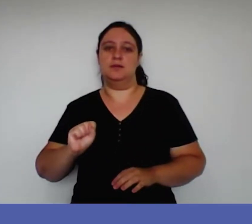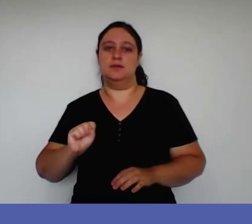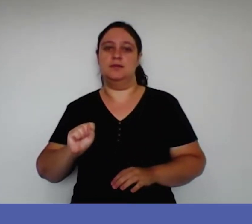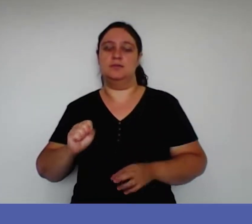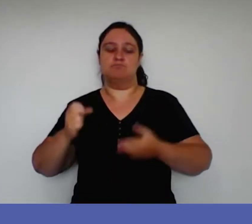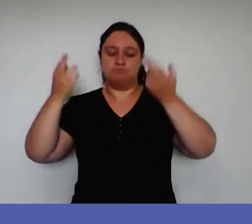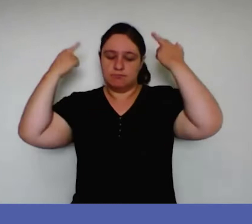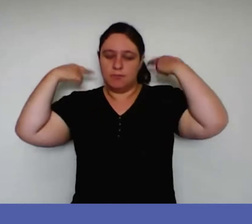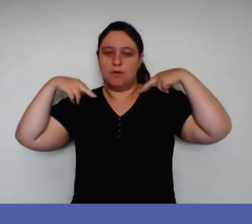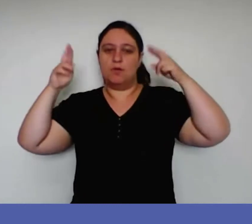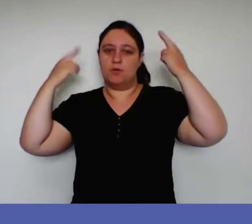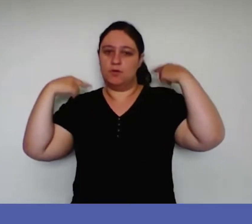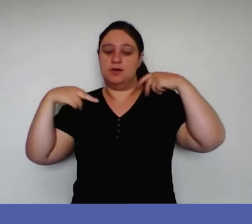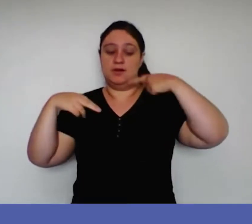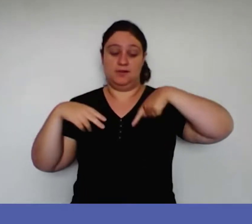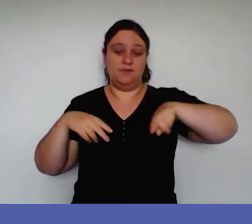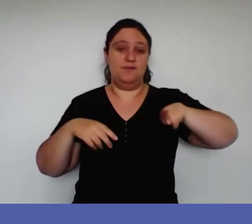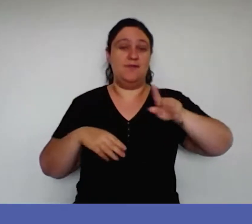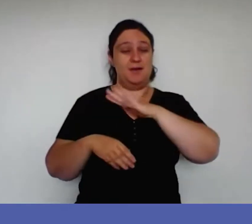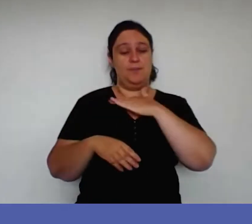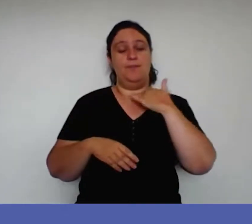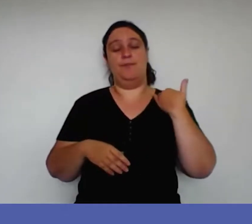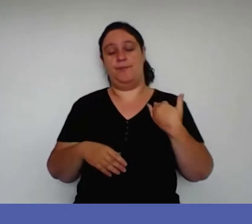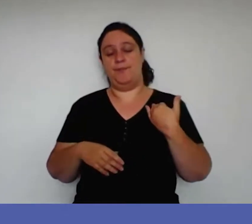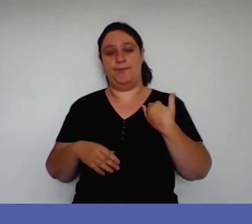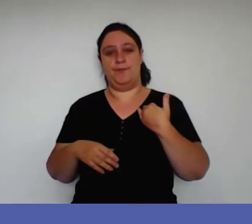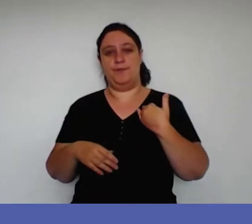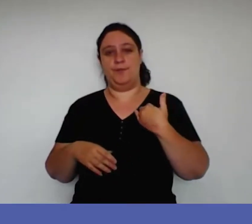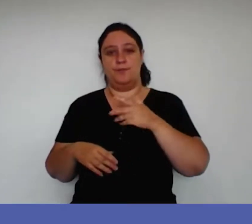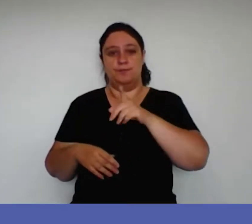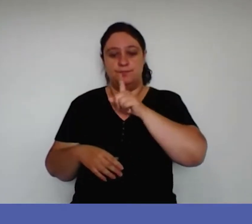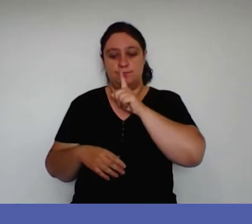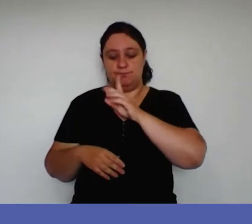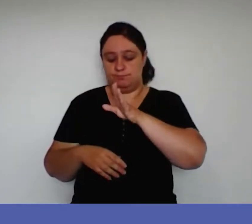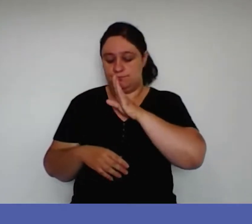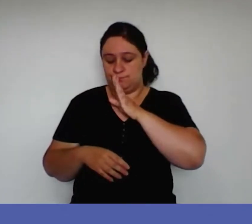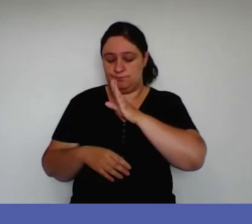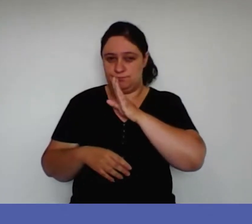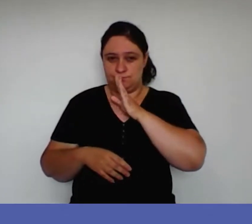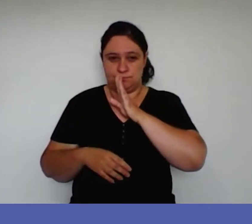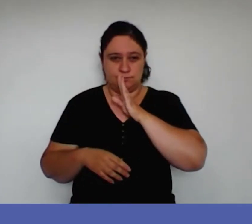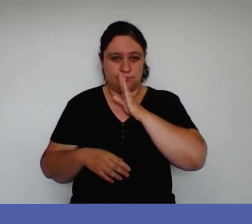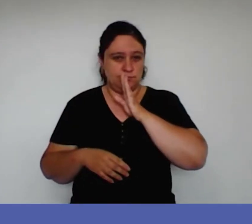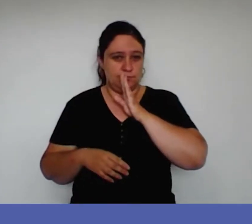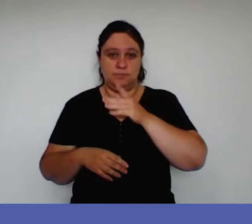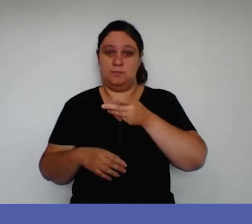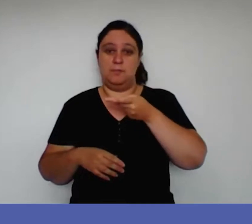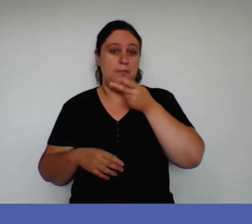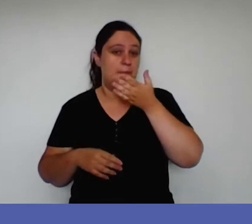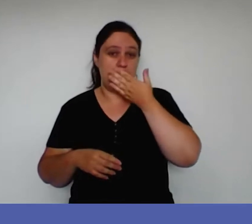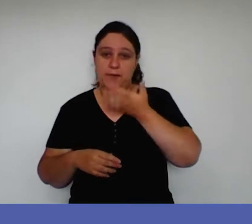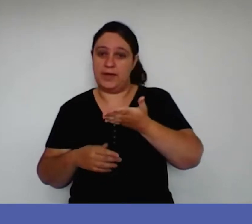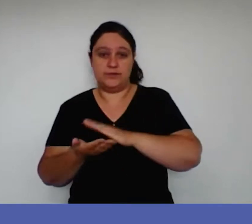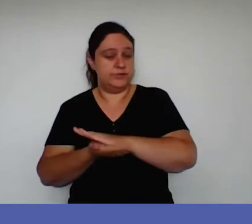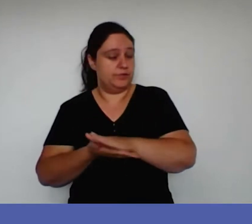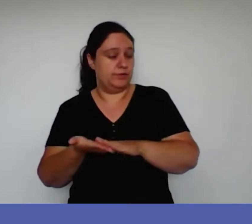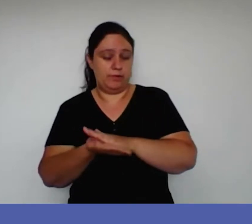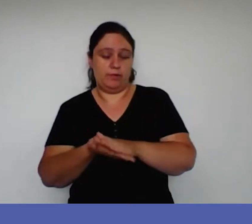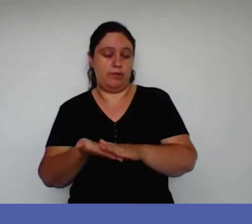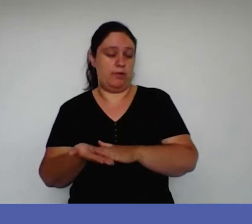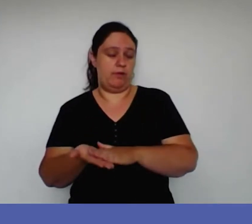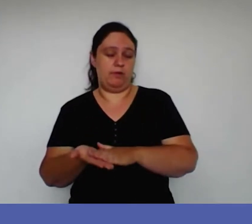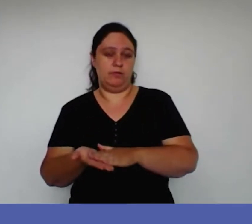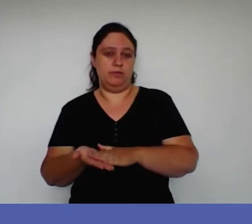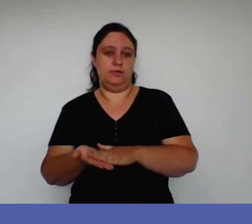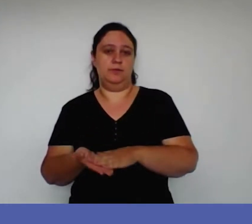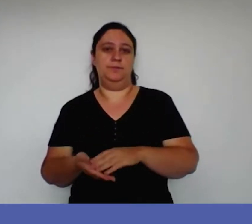para matadouro, né? Calado, né? Não reivindicando nada para si, e ele foi,